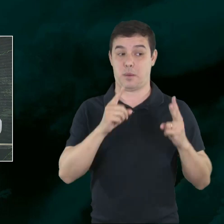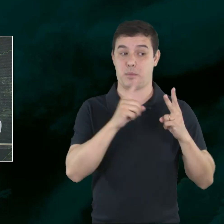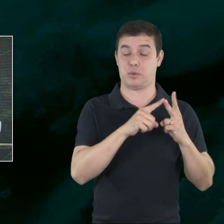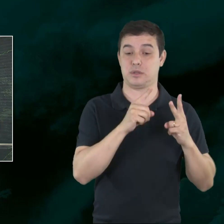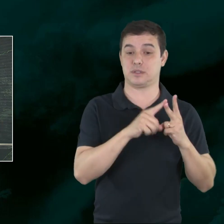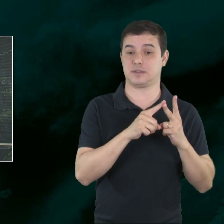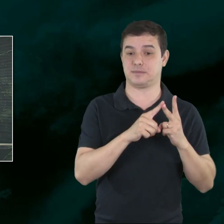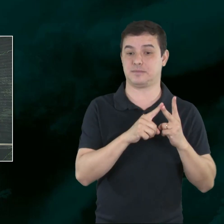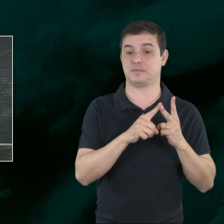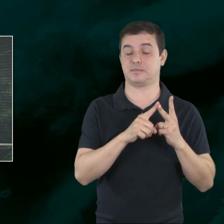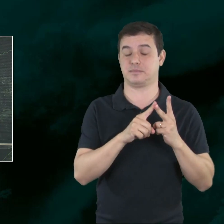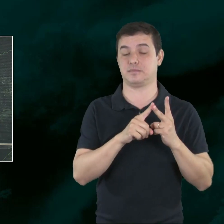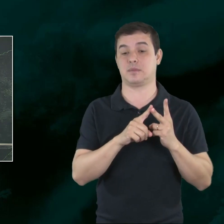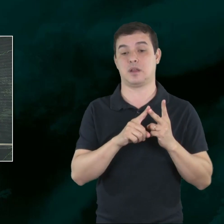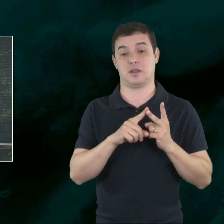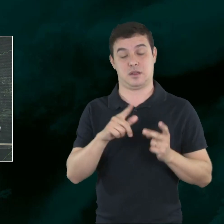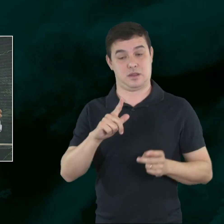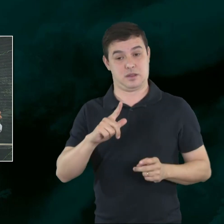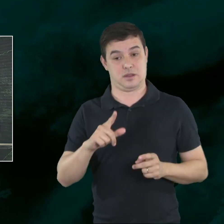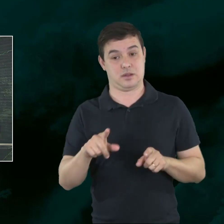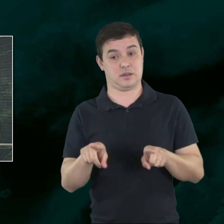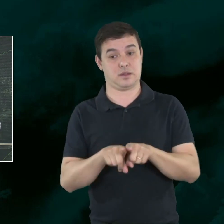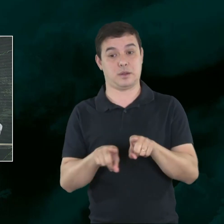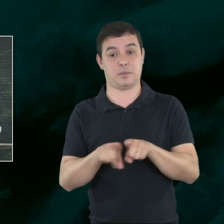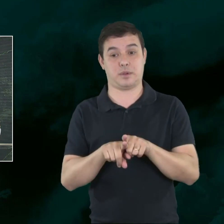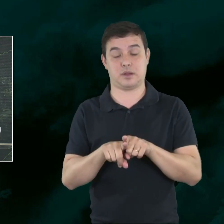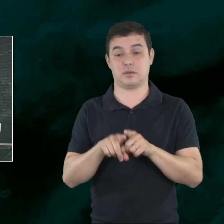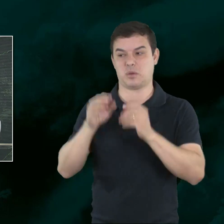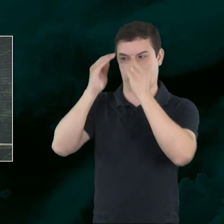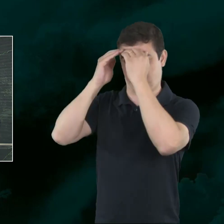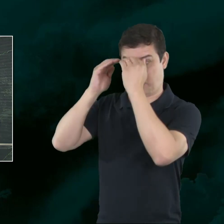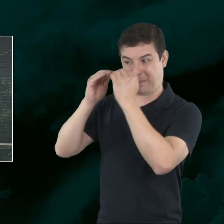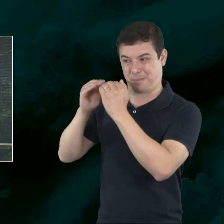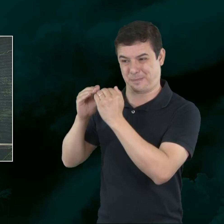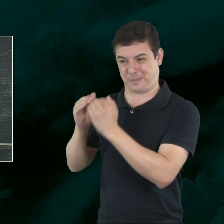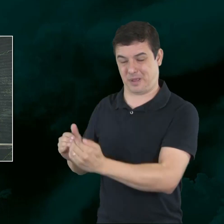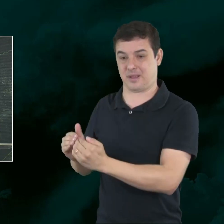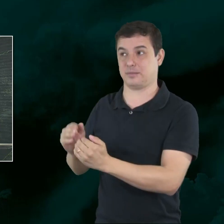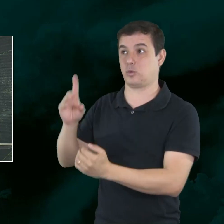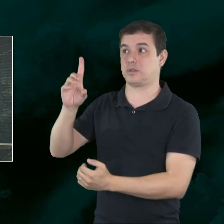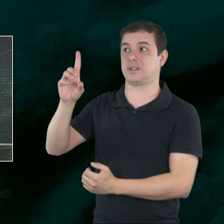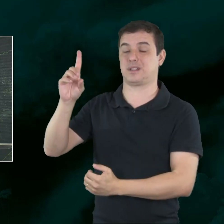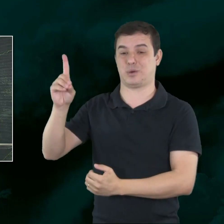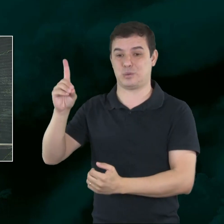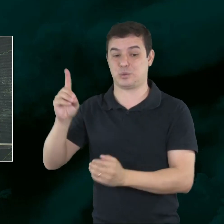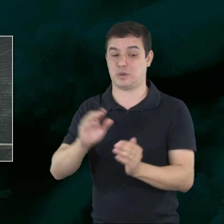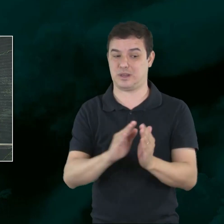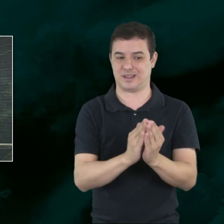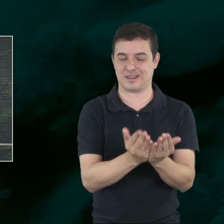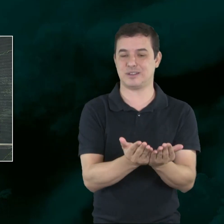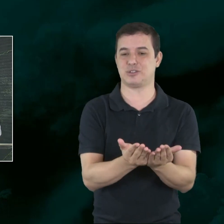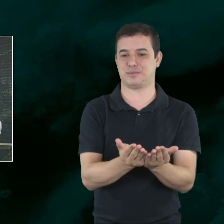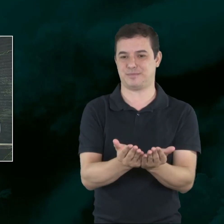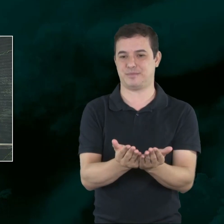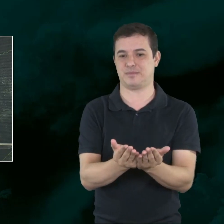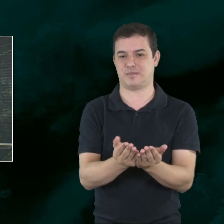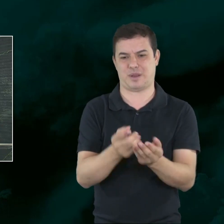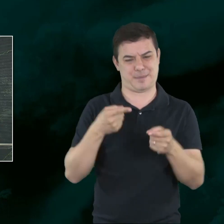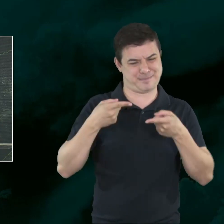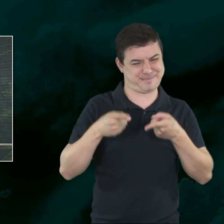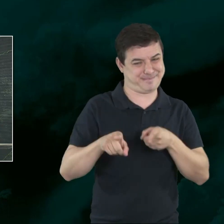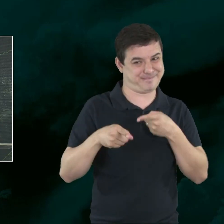né, acontecerá realmente uma rebelião, uma violenta rebelião contra o Senhor e contra os seus seguidores por todo o mundo. Por